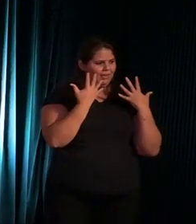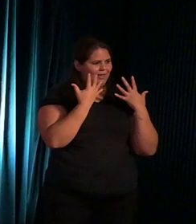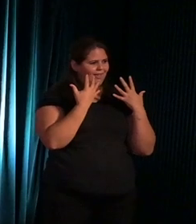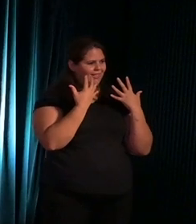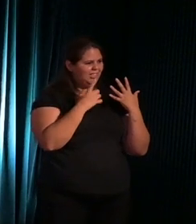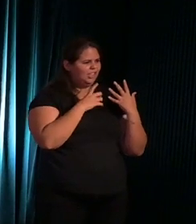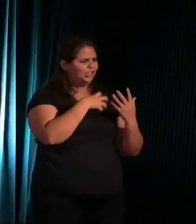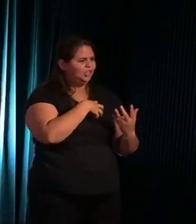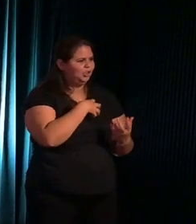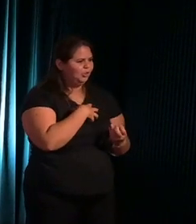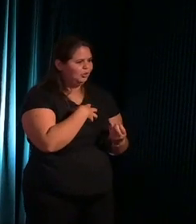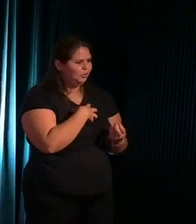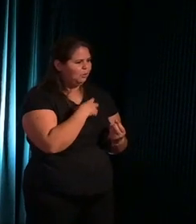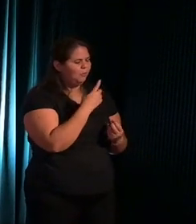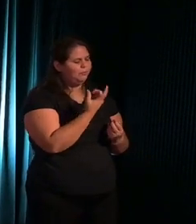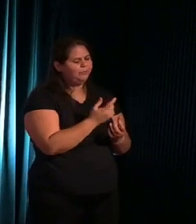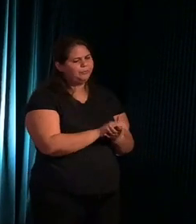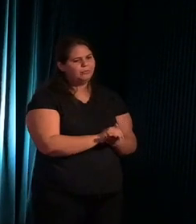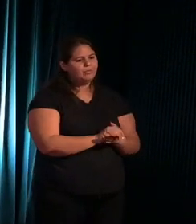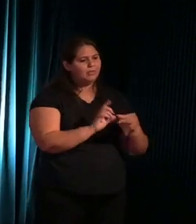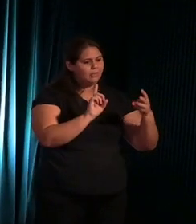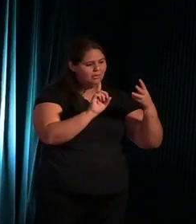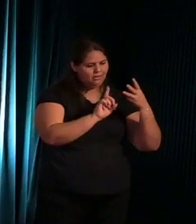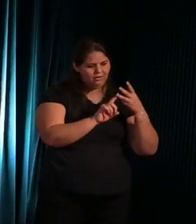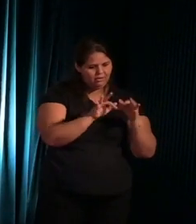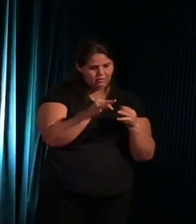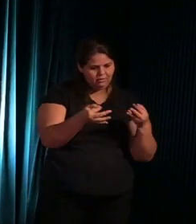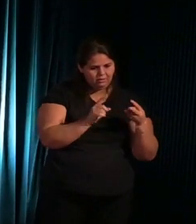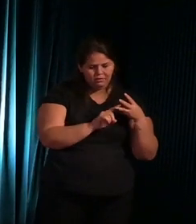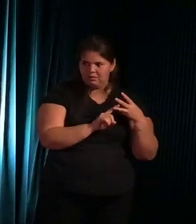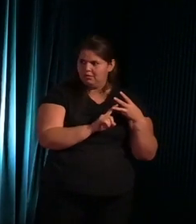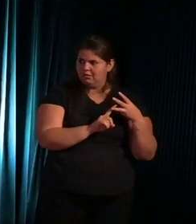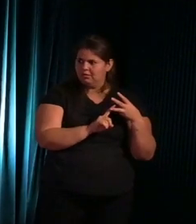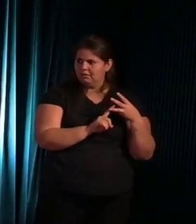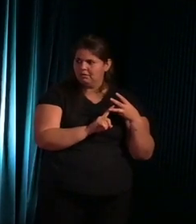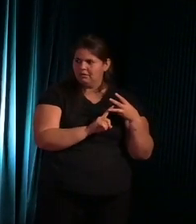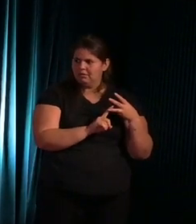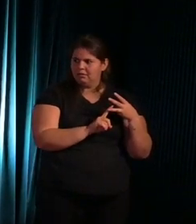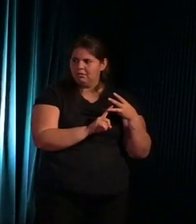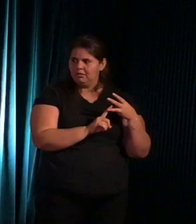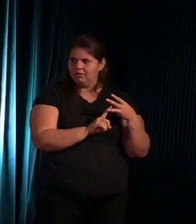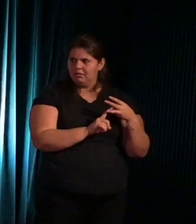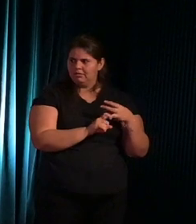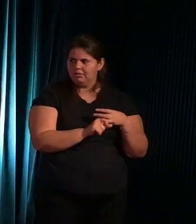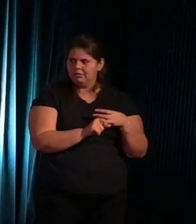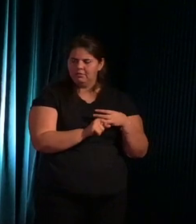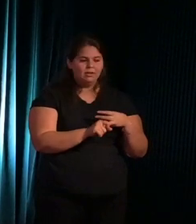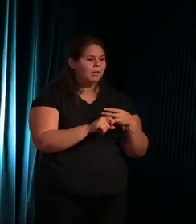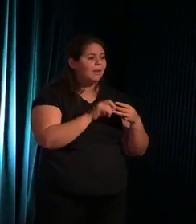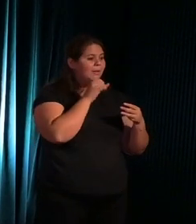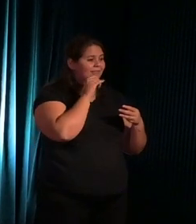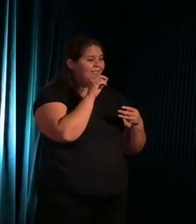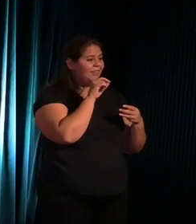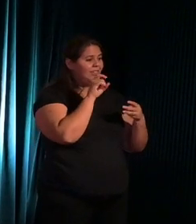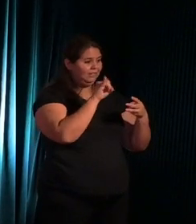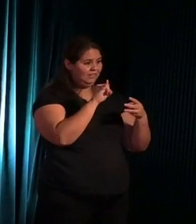E valeu. E a terceira é simplesmente essa: se elas falam com você, você fala com